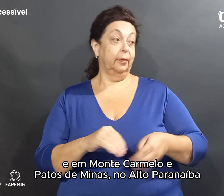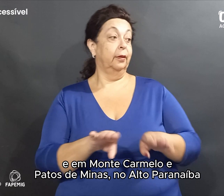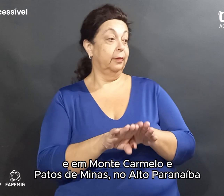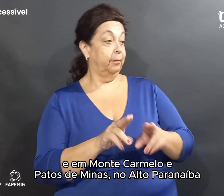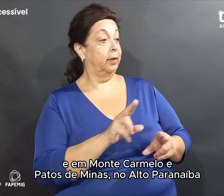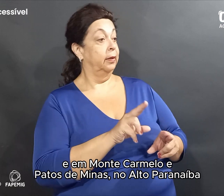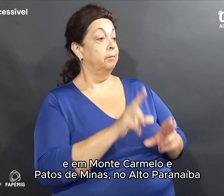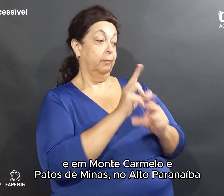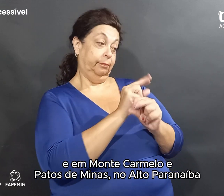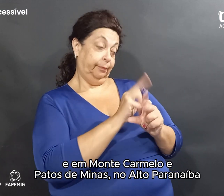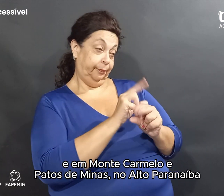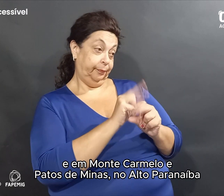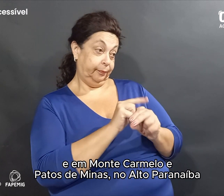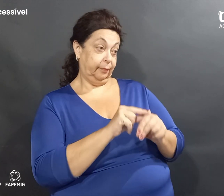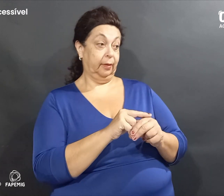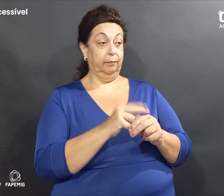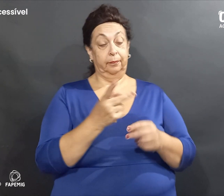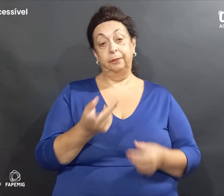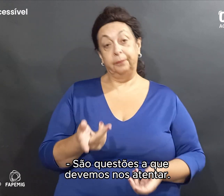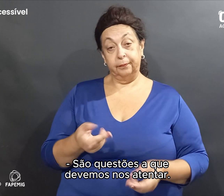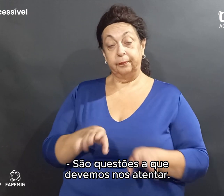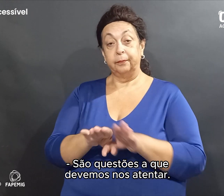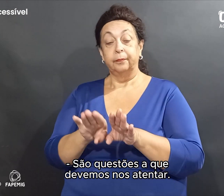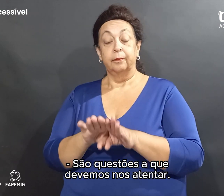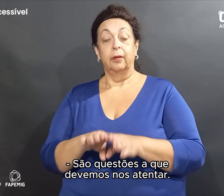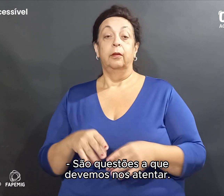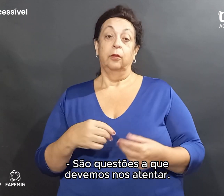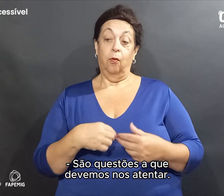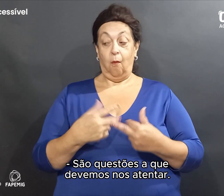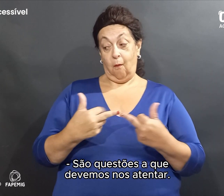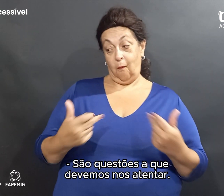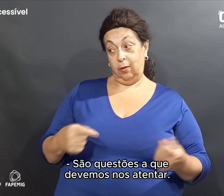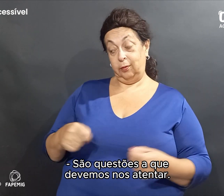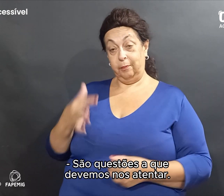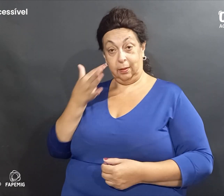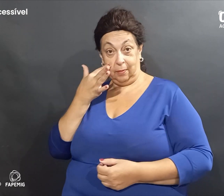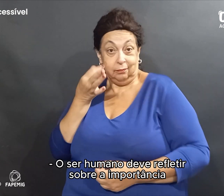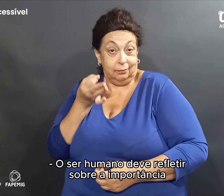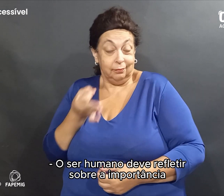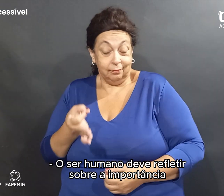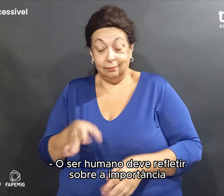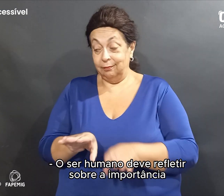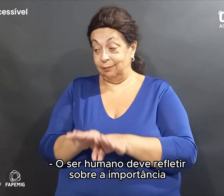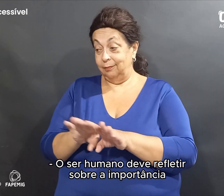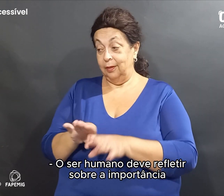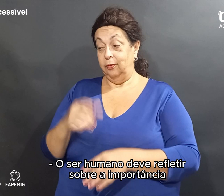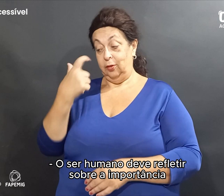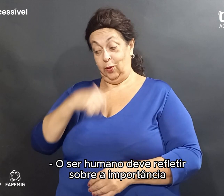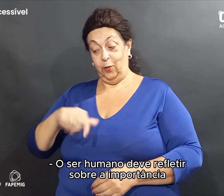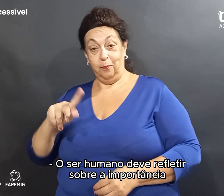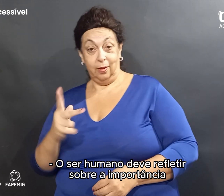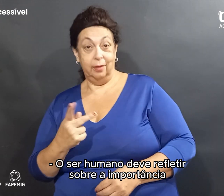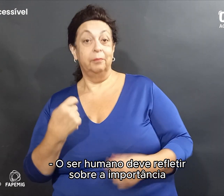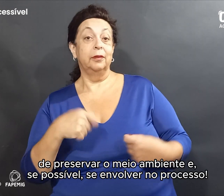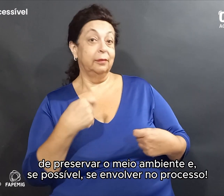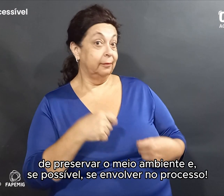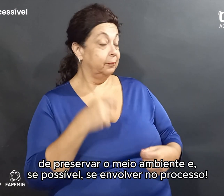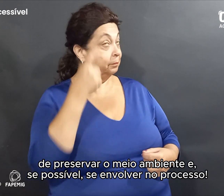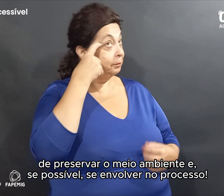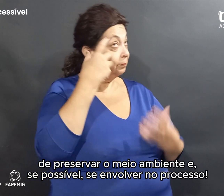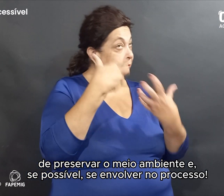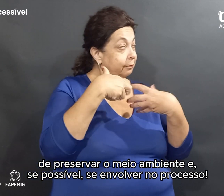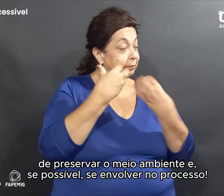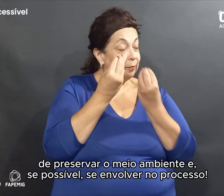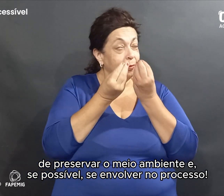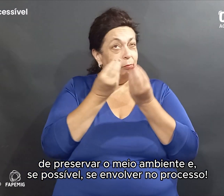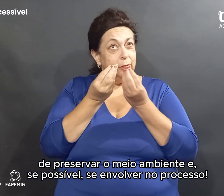Patos de Minas, no Alto Paranaíba. São questões que devemos nos atentar, né? O ser humano deve refletir sobre a importância de